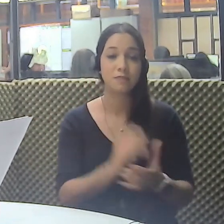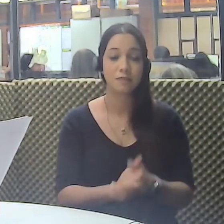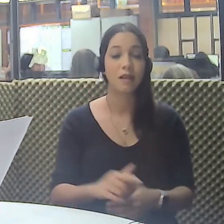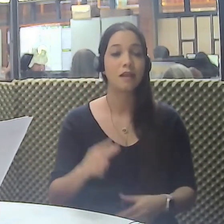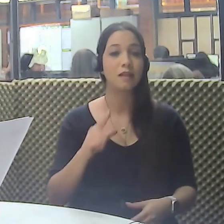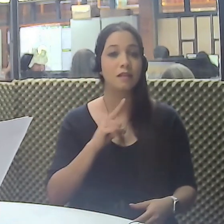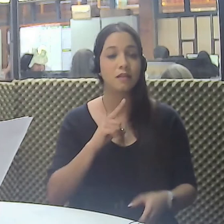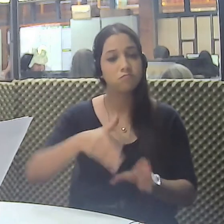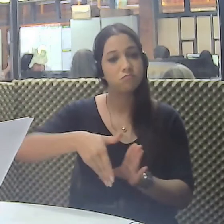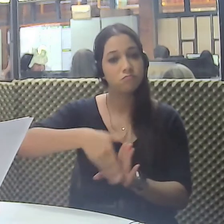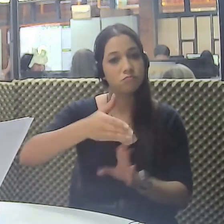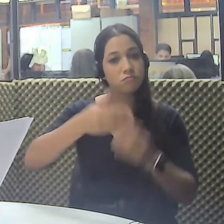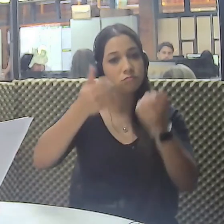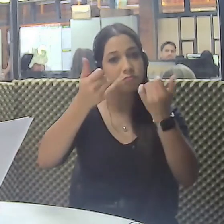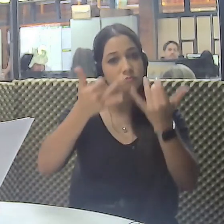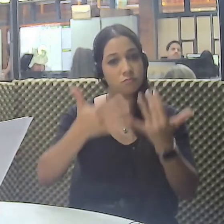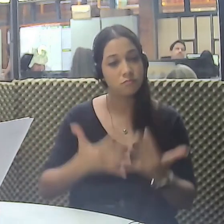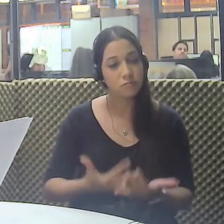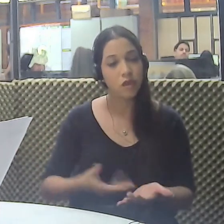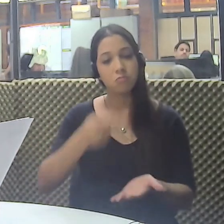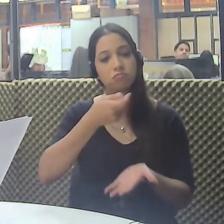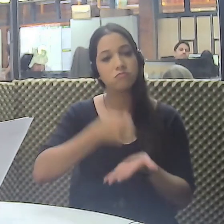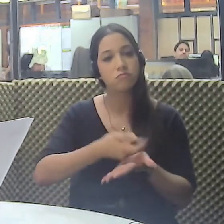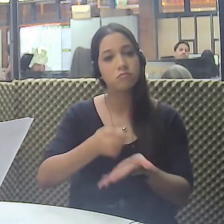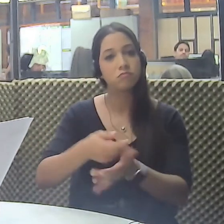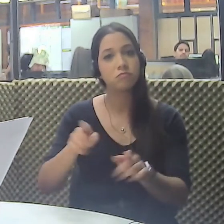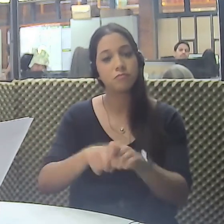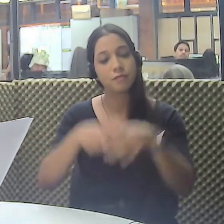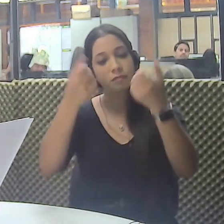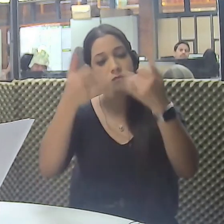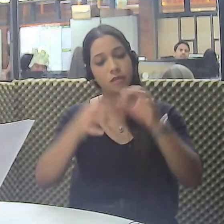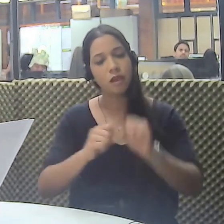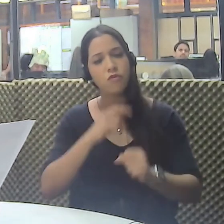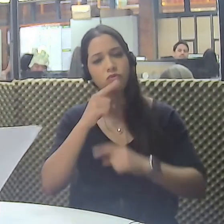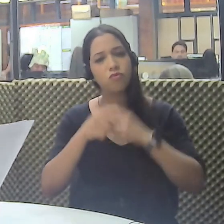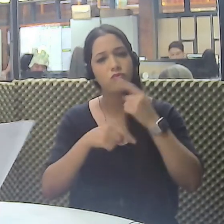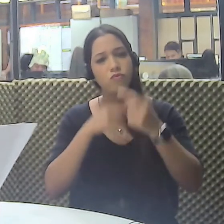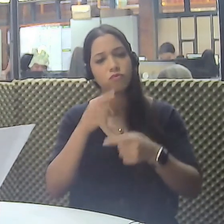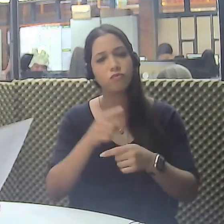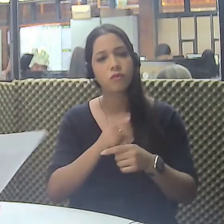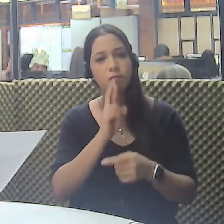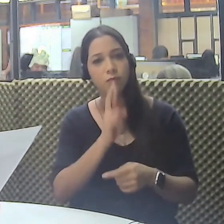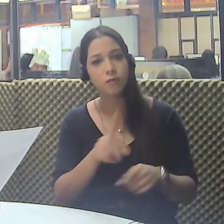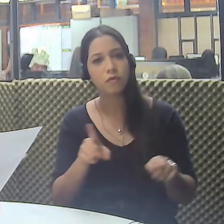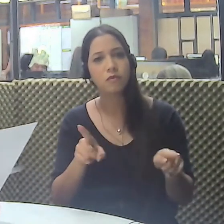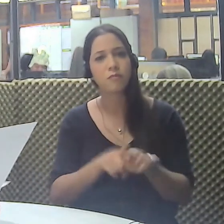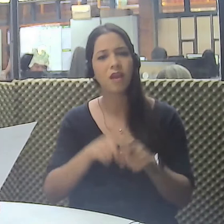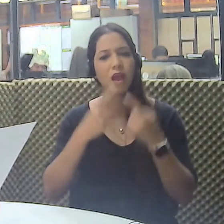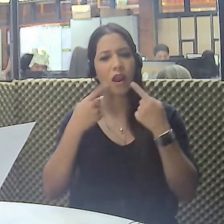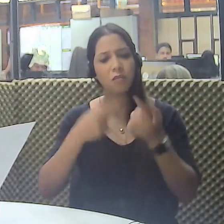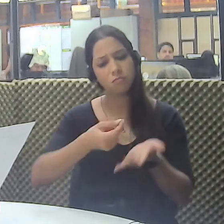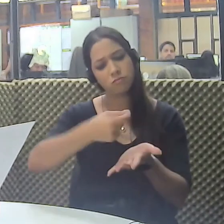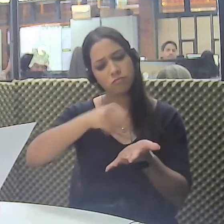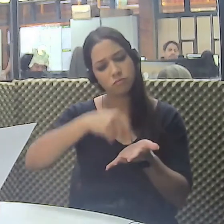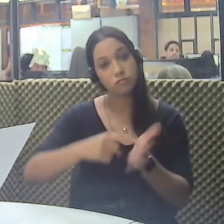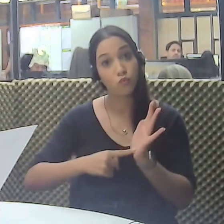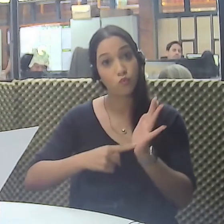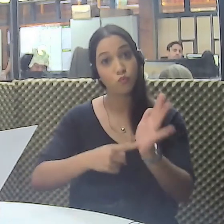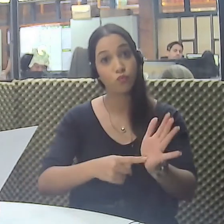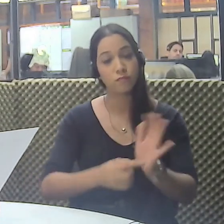oferece orientações sobre relações de consumo, esclarecimento de dúvidas e abertura de reclamações e